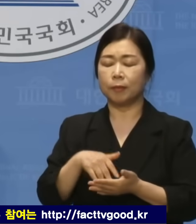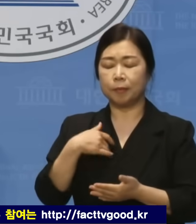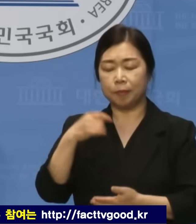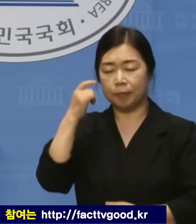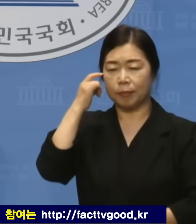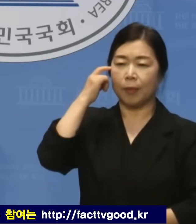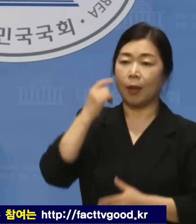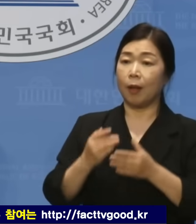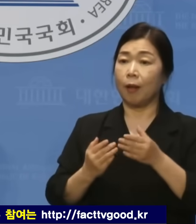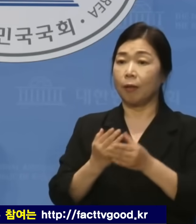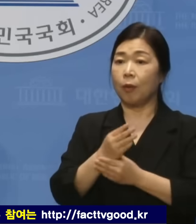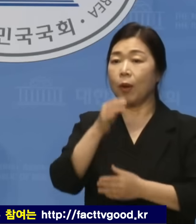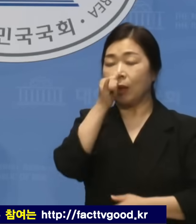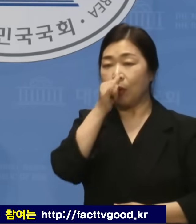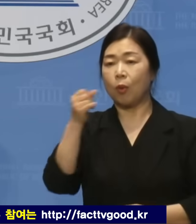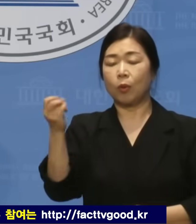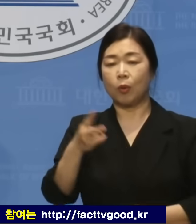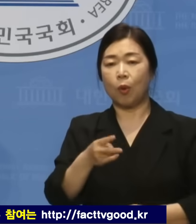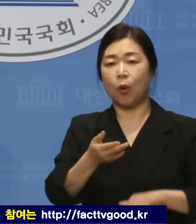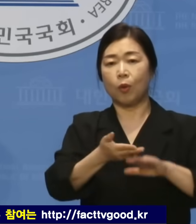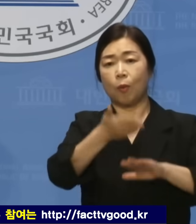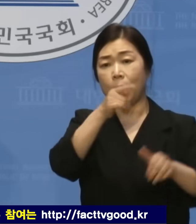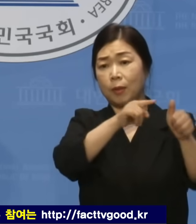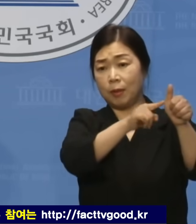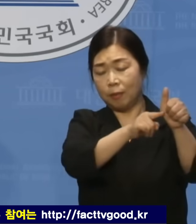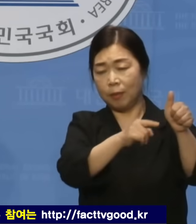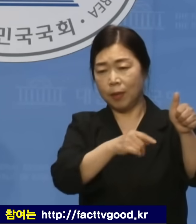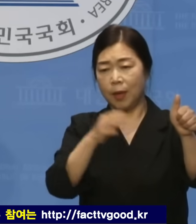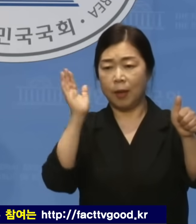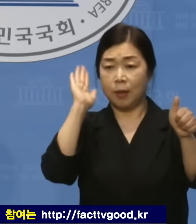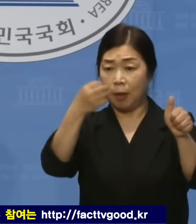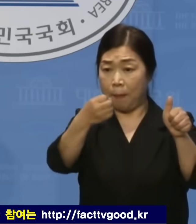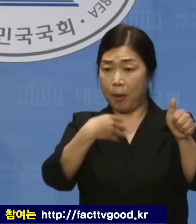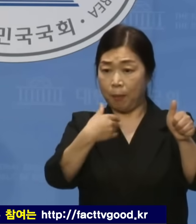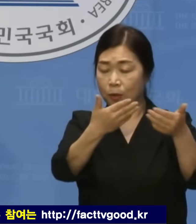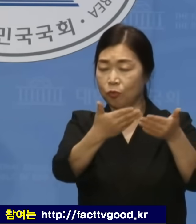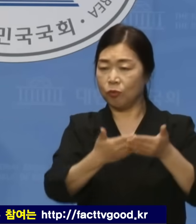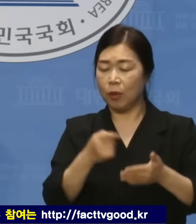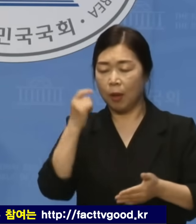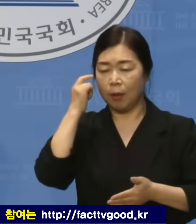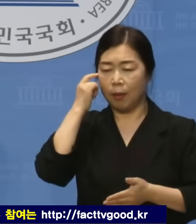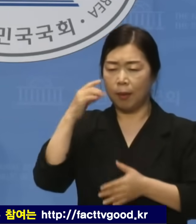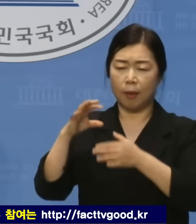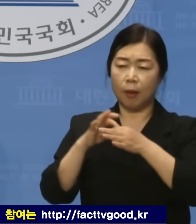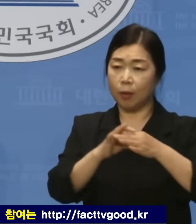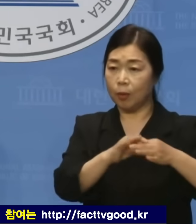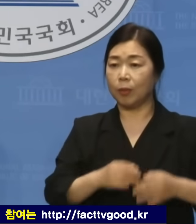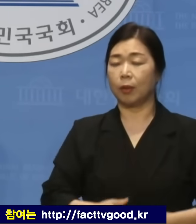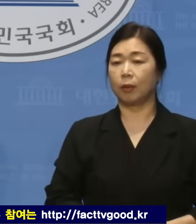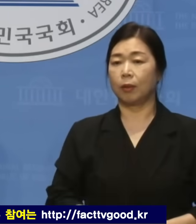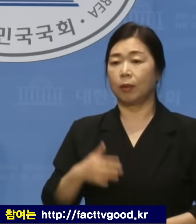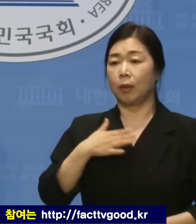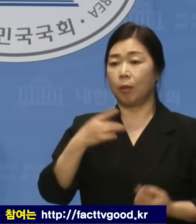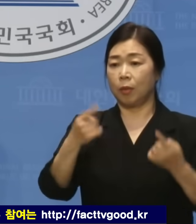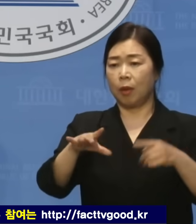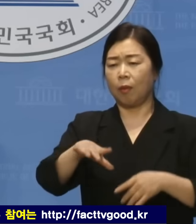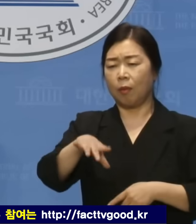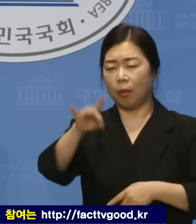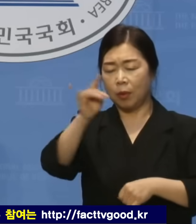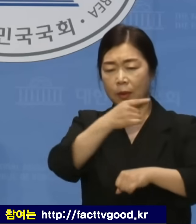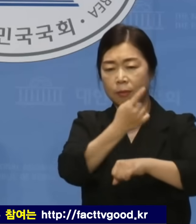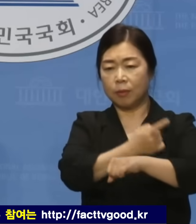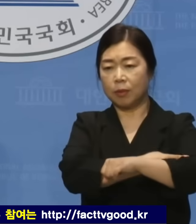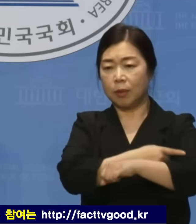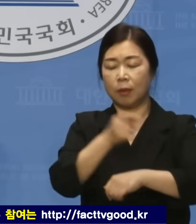먼저 떠올랐고 그 말이 계속 머릿속을 맴돌았습니다. 저보다 훨씬 더